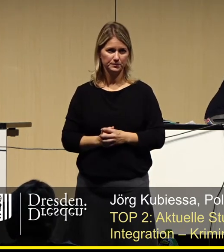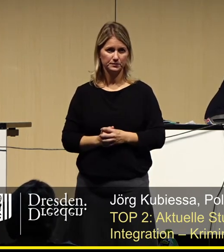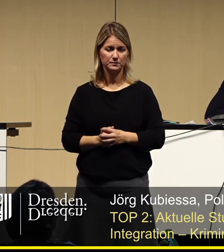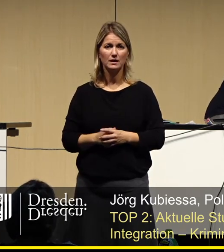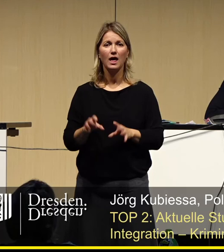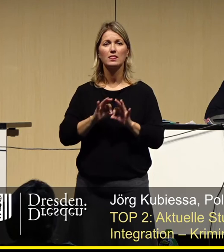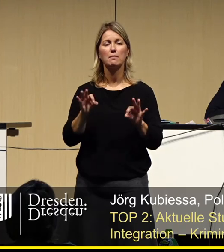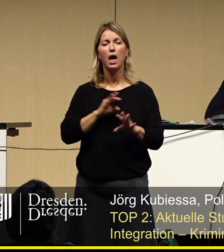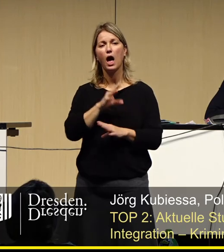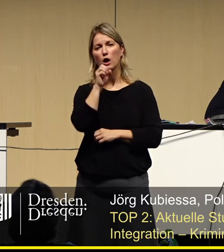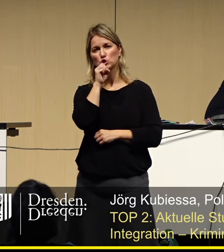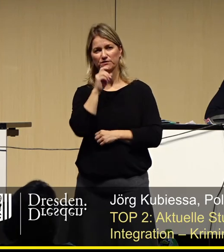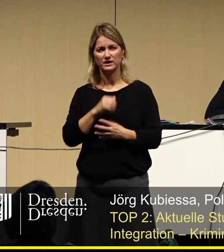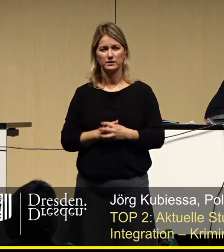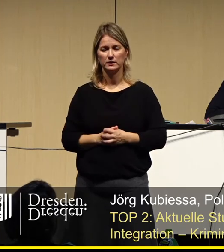Rauschgiftkriminalität.